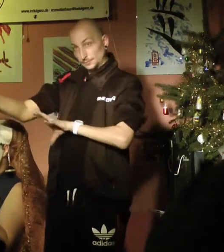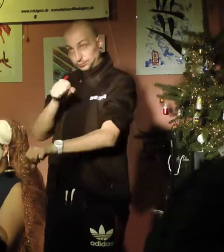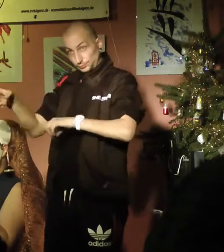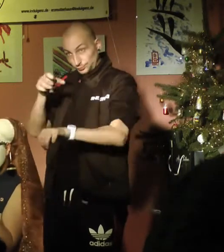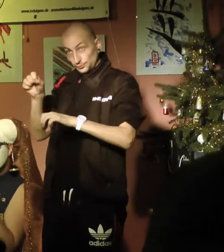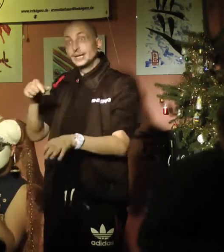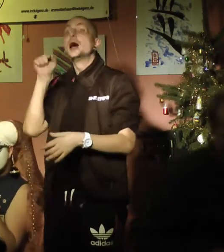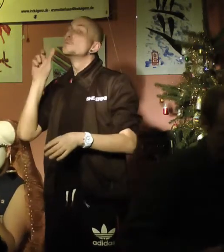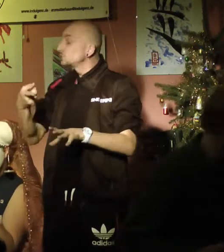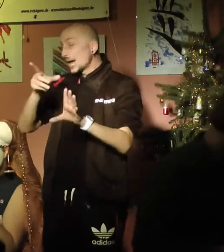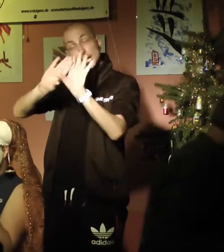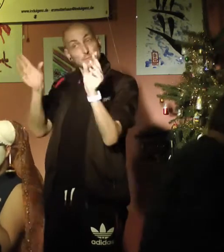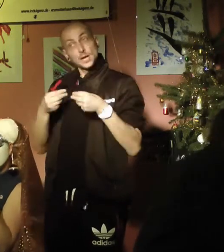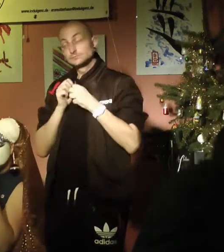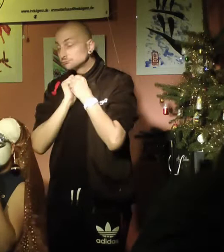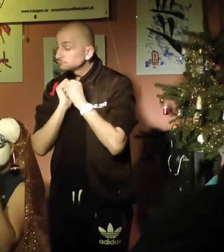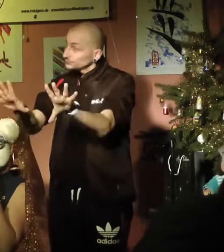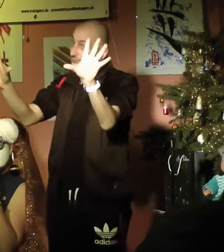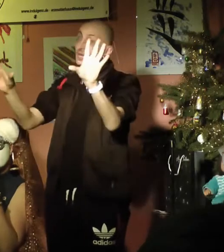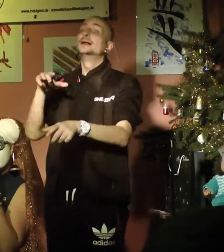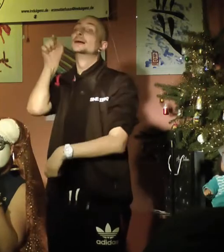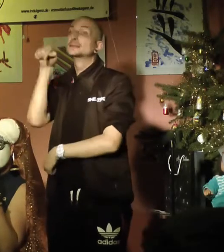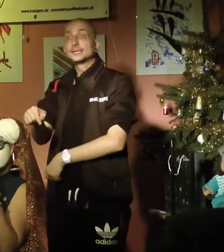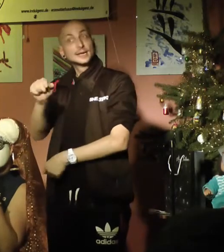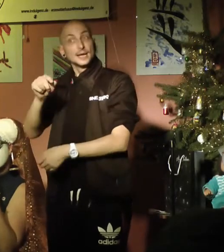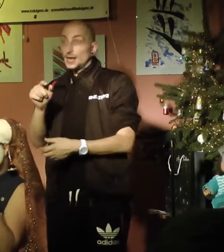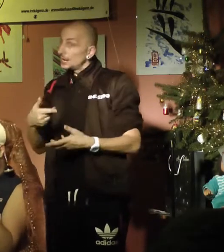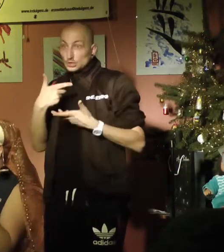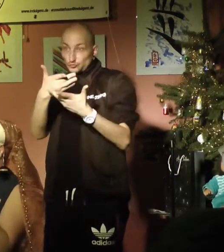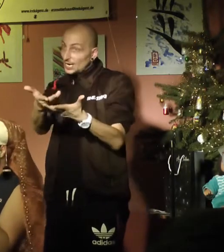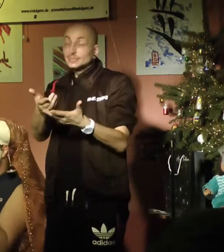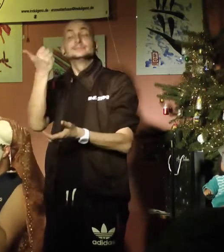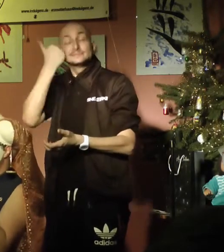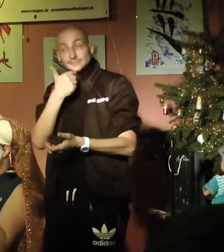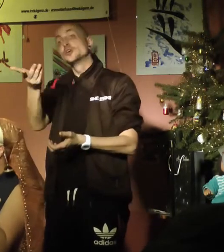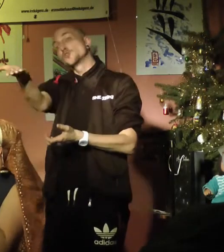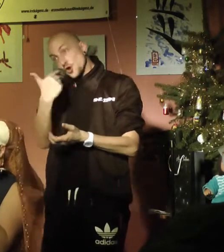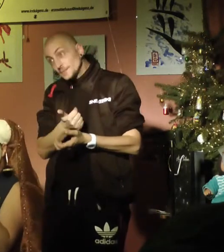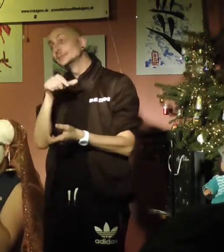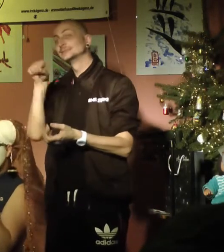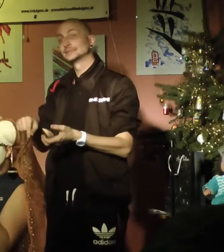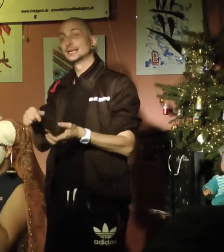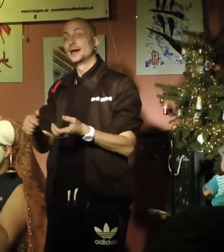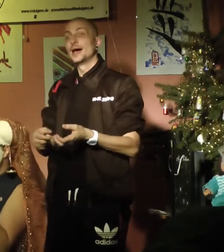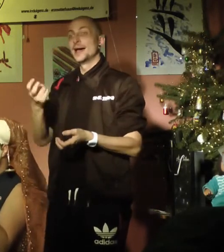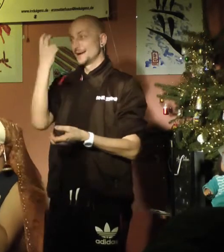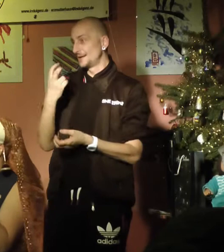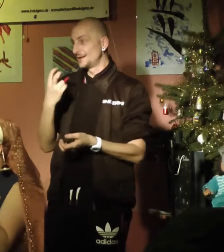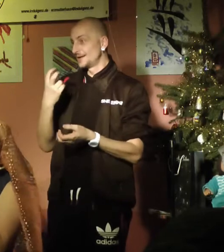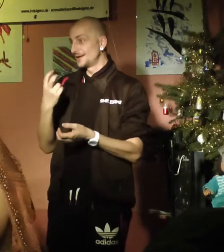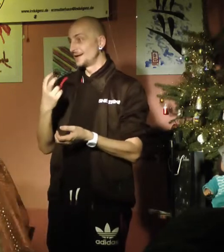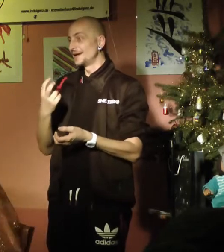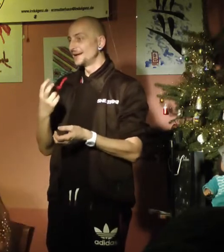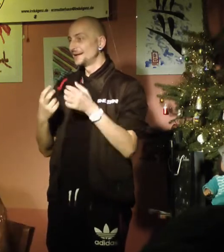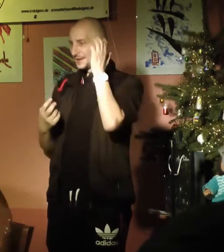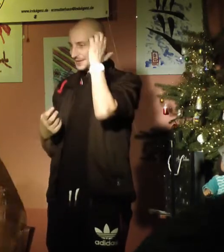weil wir müssen ja alle Geschenke loswerden. Also wer jetzt noch kein Geschenk bekommen hat, darf gerne zu mir nach vorne kommen. Bei mich bei auf dem Schoß, ja wunderbar,